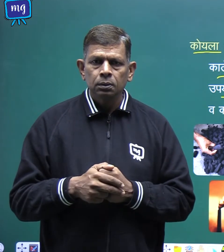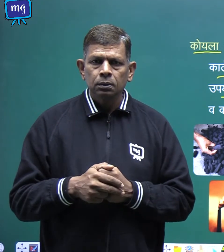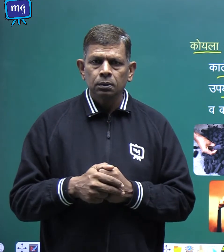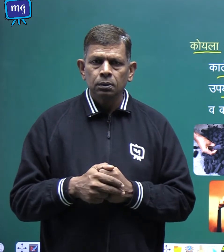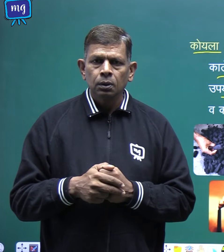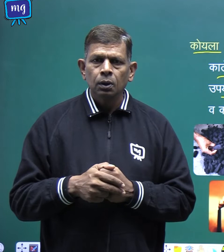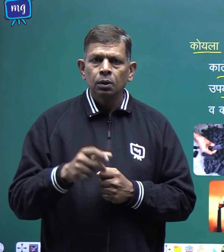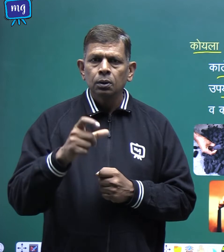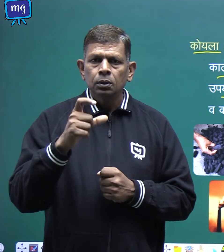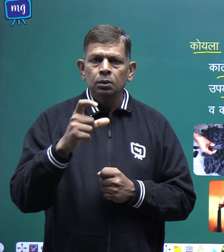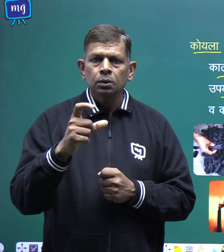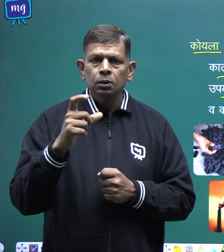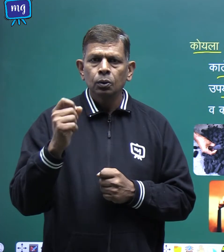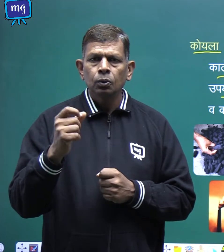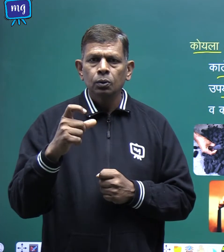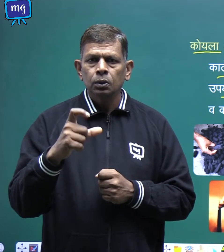कोक,